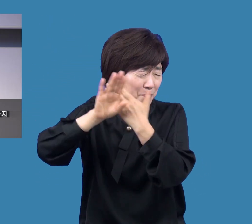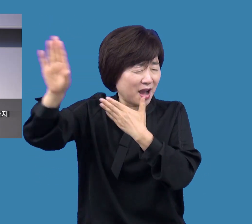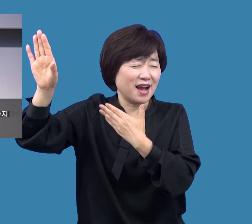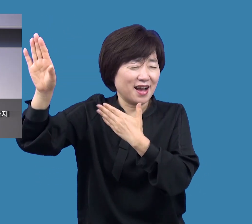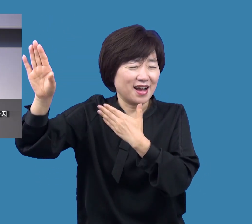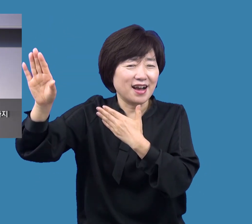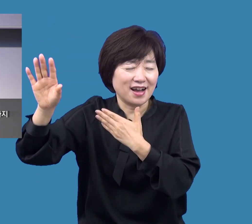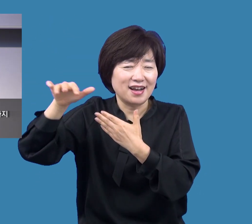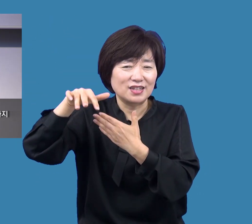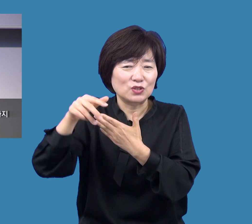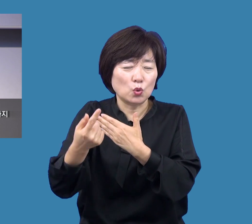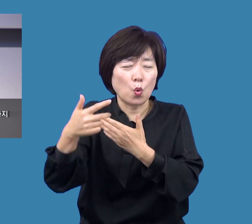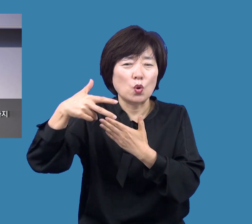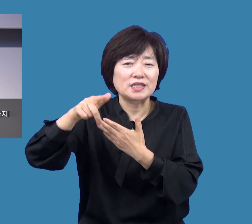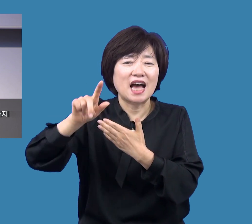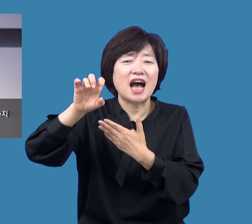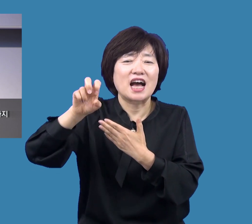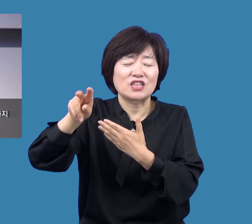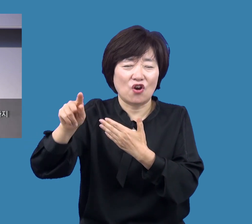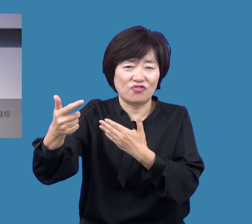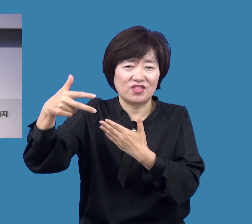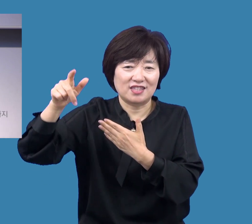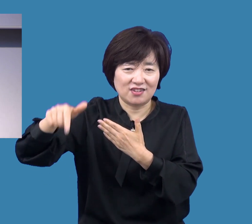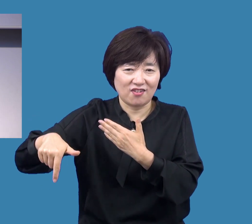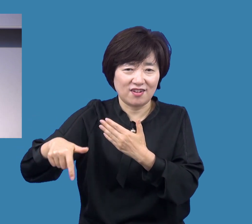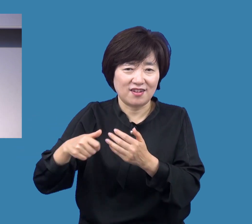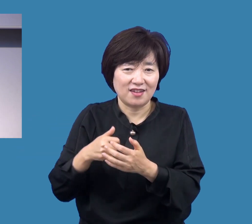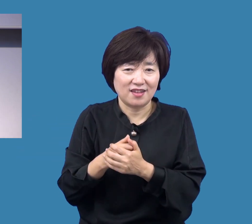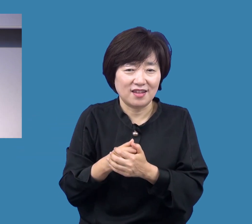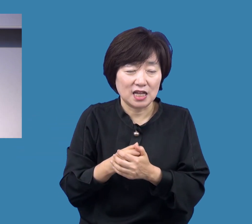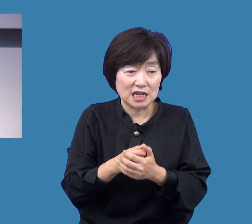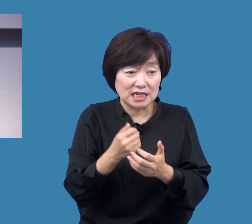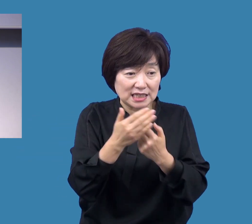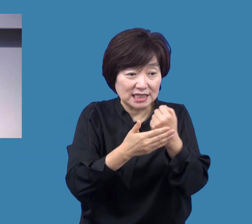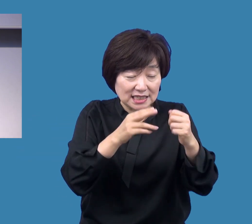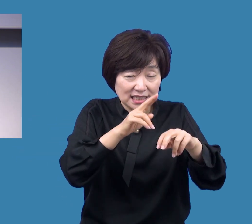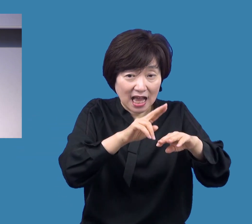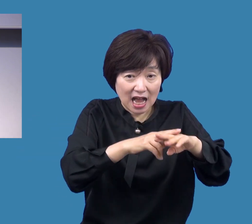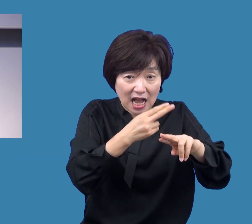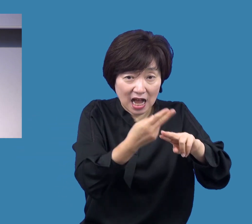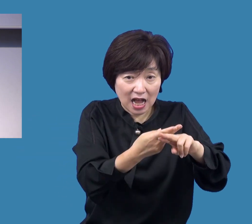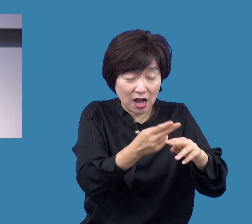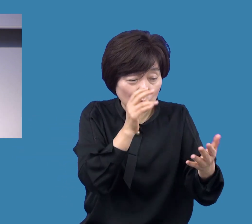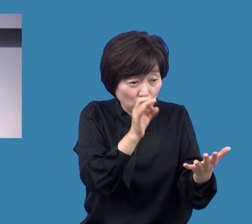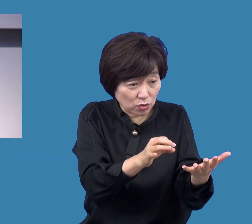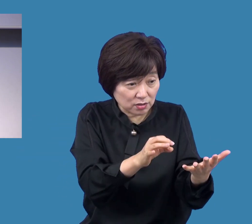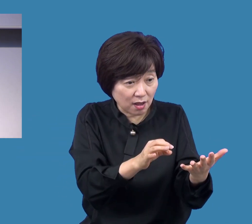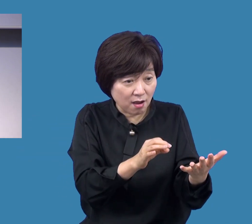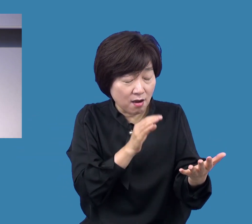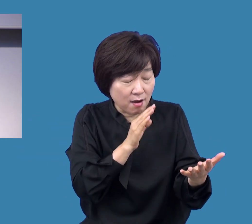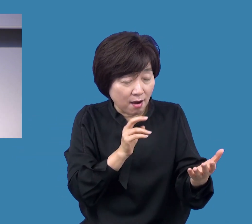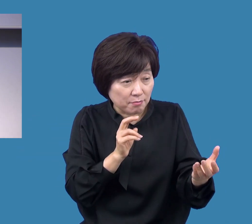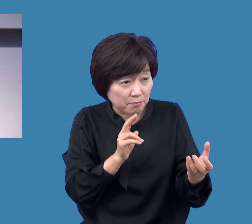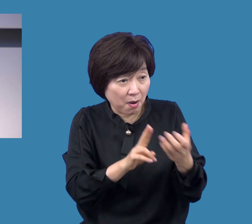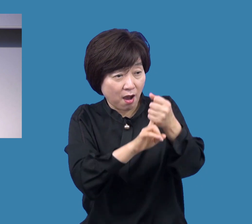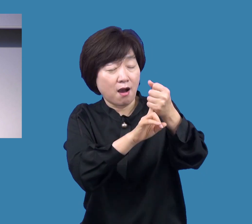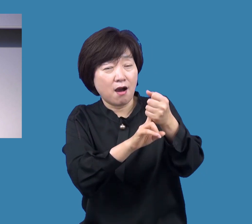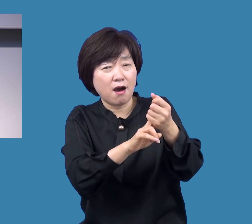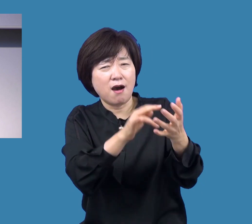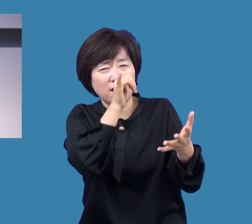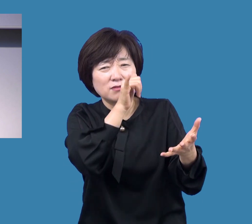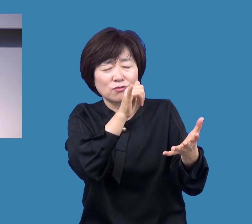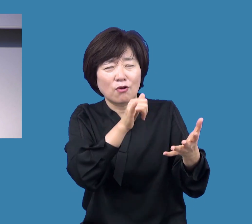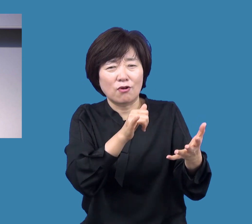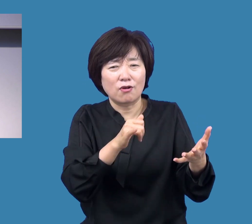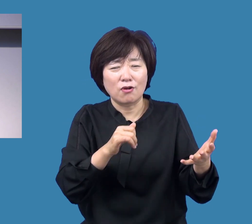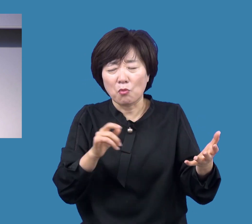물론 은사에 대해서 얘기할 때 초자연적이 아닌 은사들도 있습니다. 타고난 어떤 성향이라든지 달란트